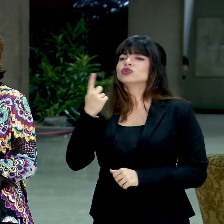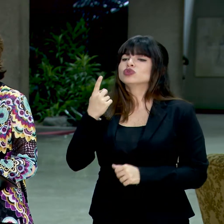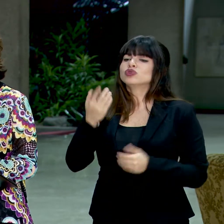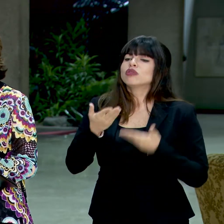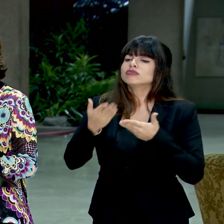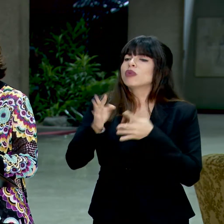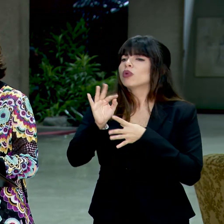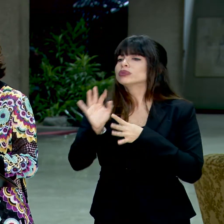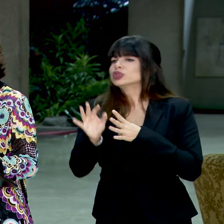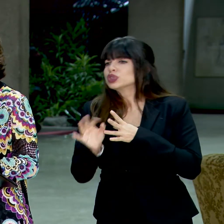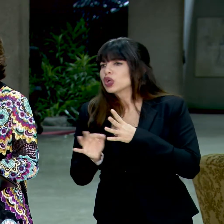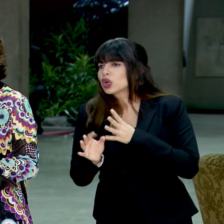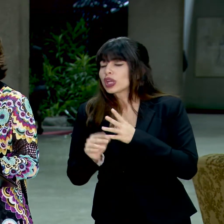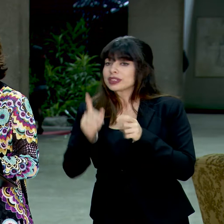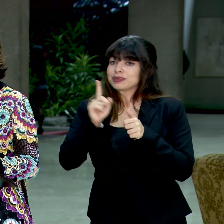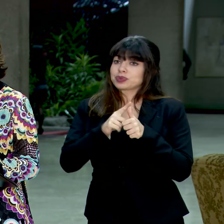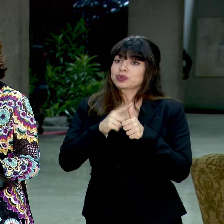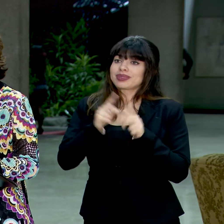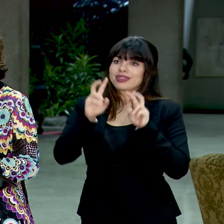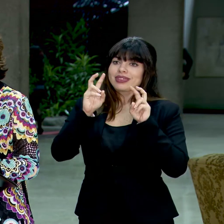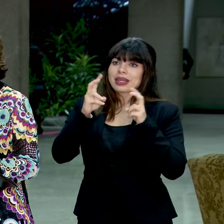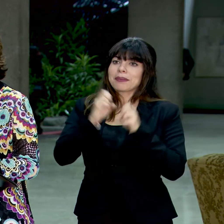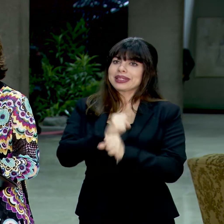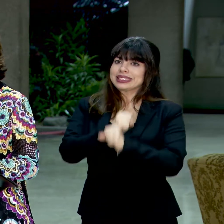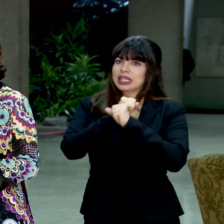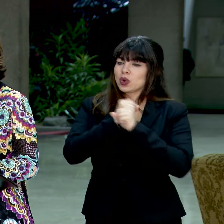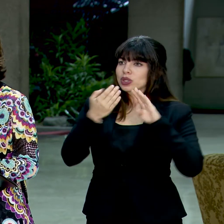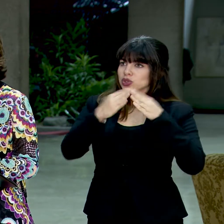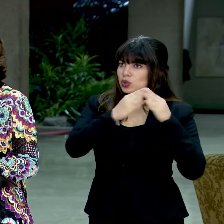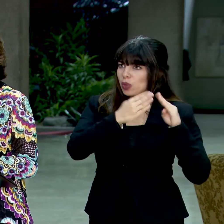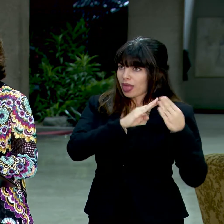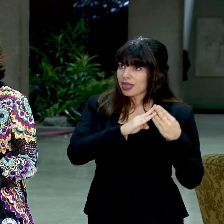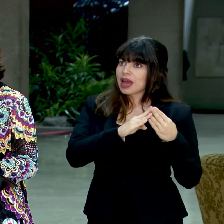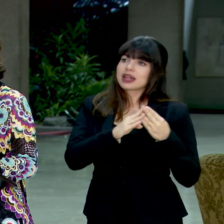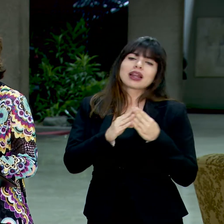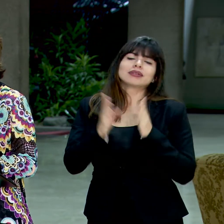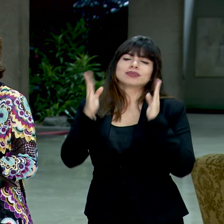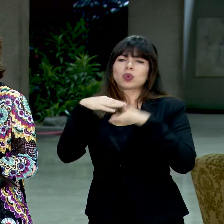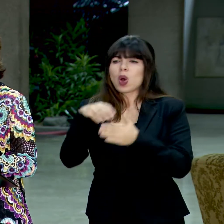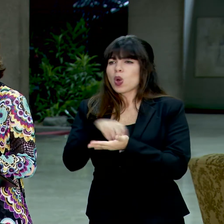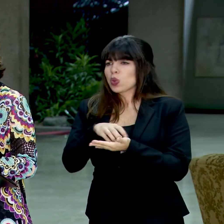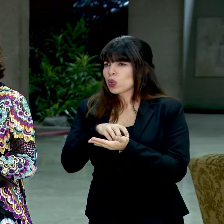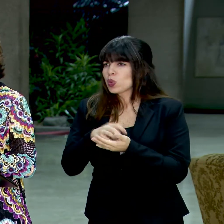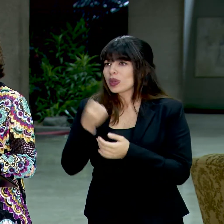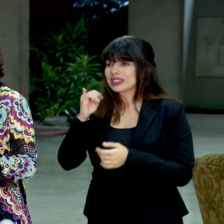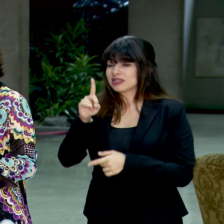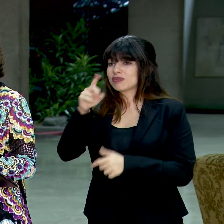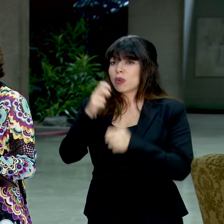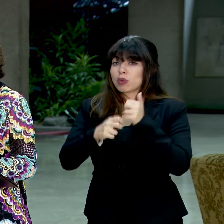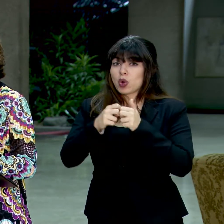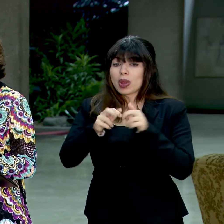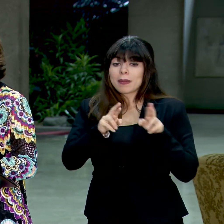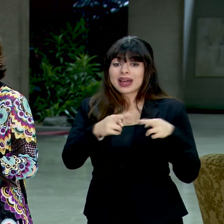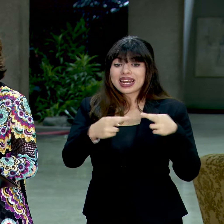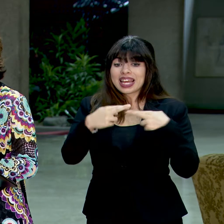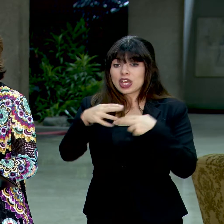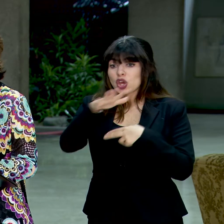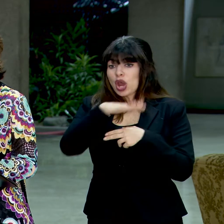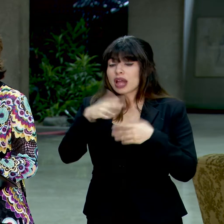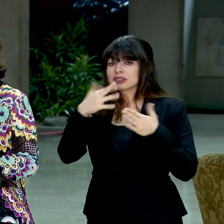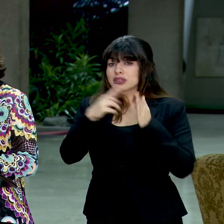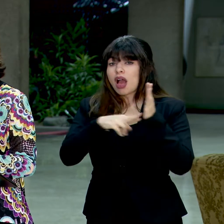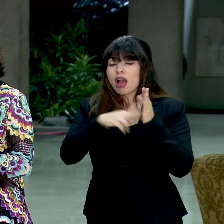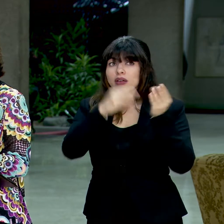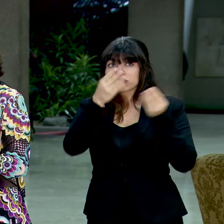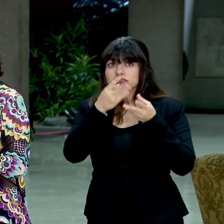algunas alternativas, y uno de ellos es el tema de la seguridad ciudadana. No hay la menor duda de que si bien es un problema regional, como ya se ha